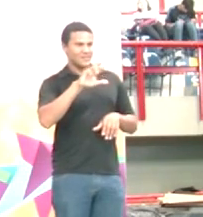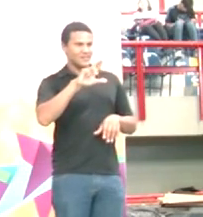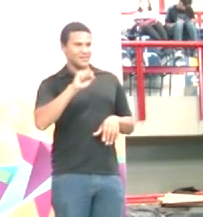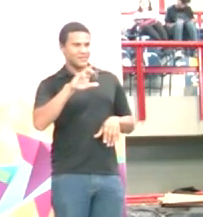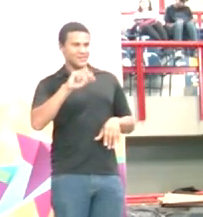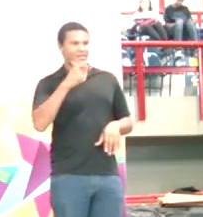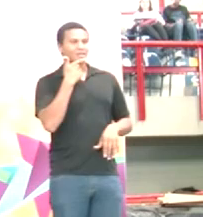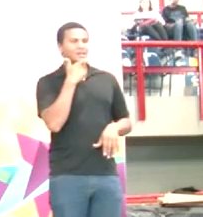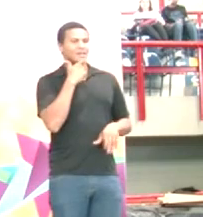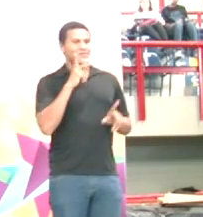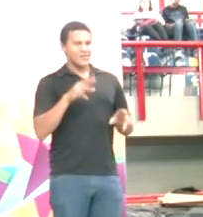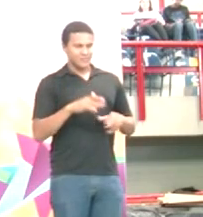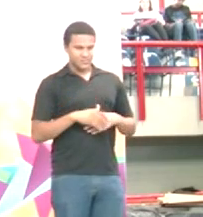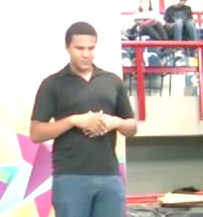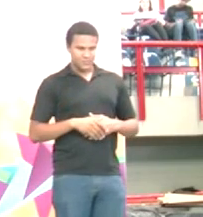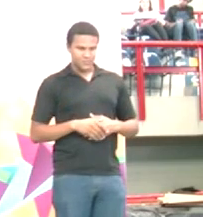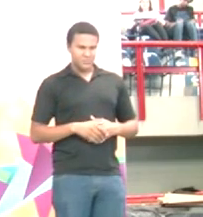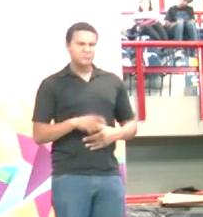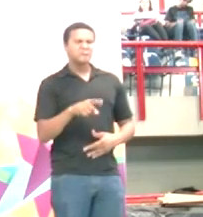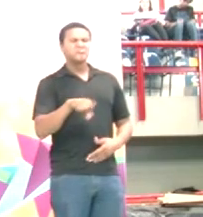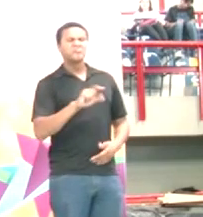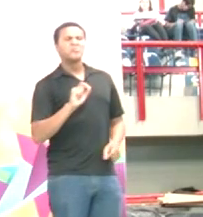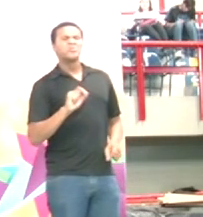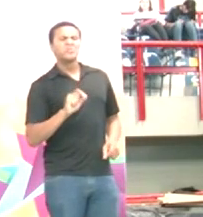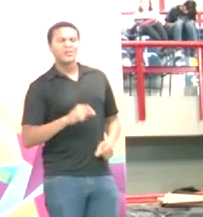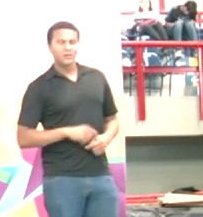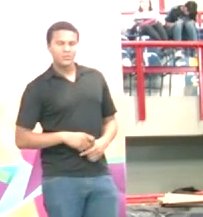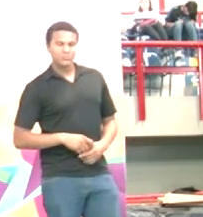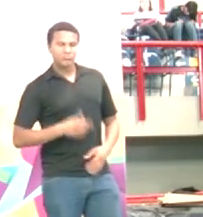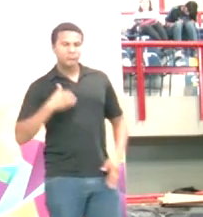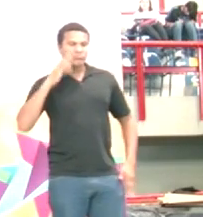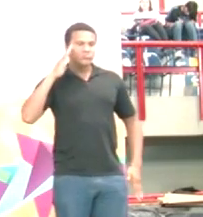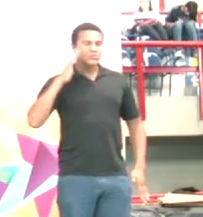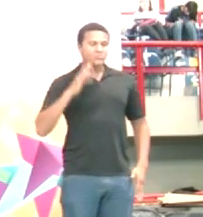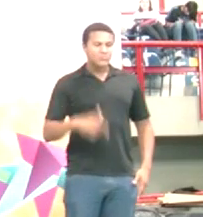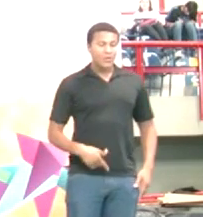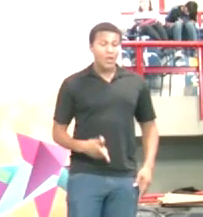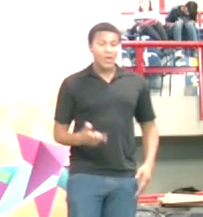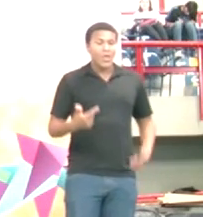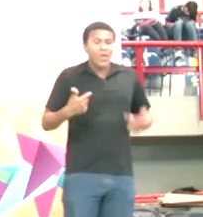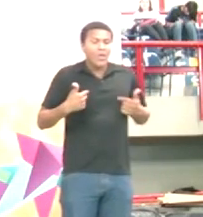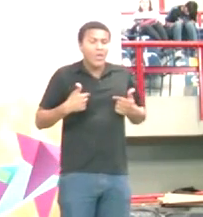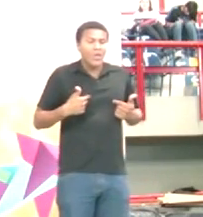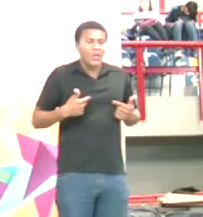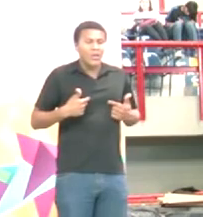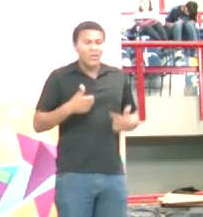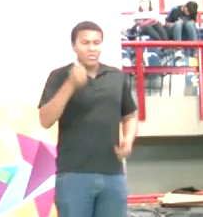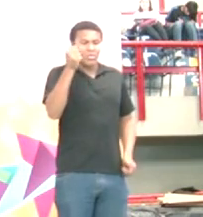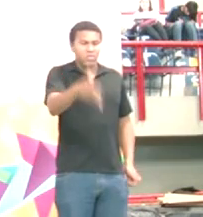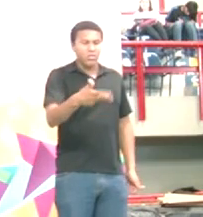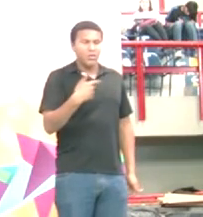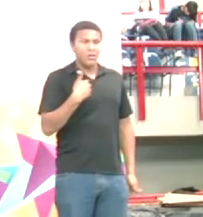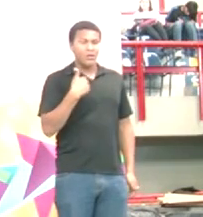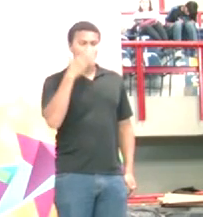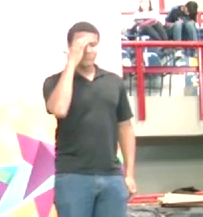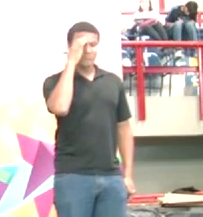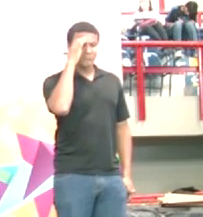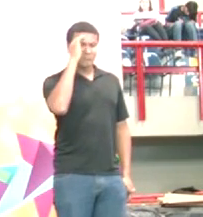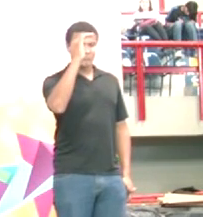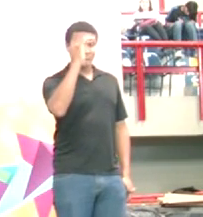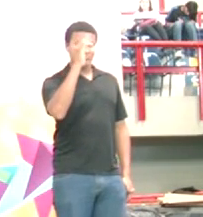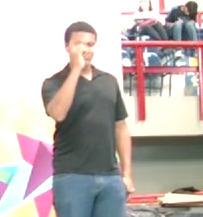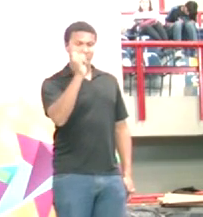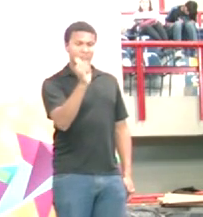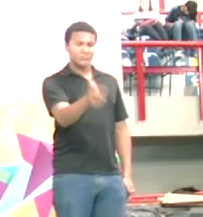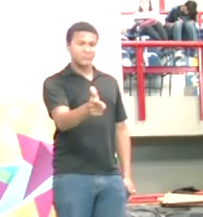quem? Generais. Sou marechal, mano. Sou marechal. Bora os